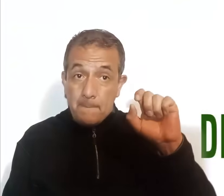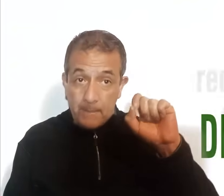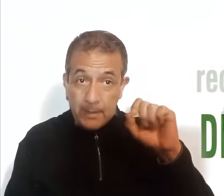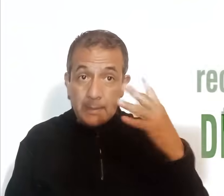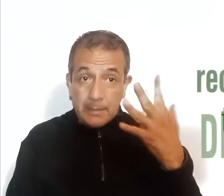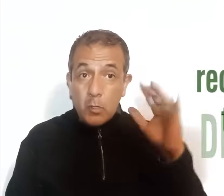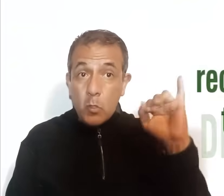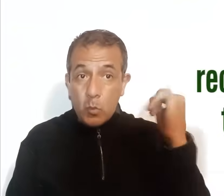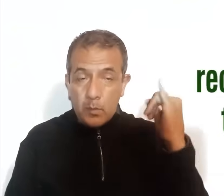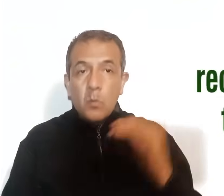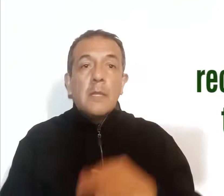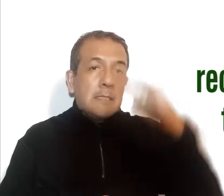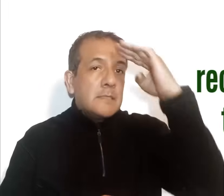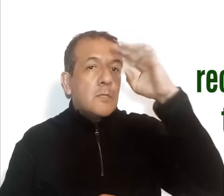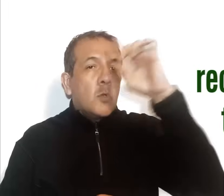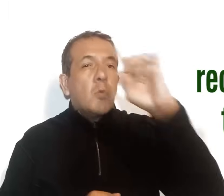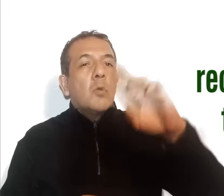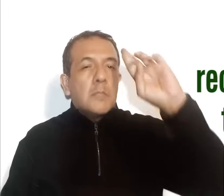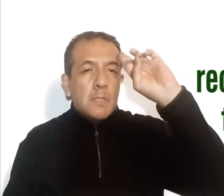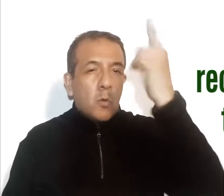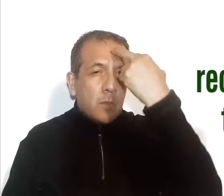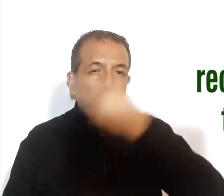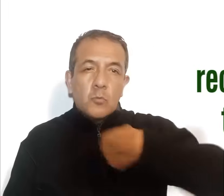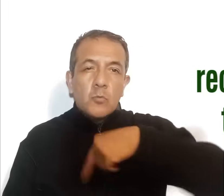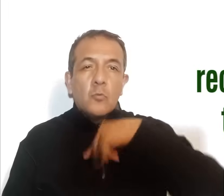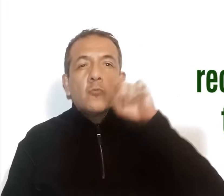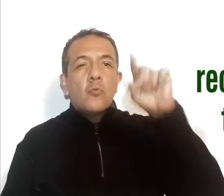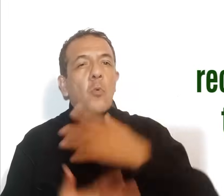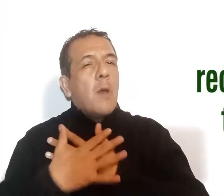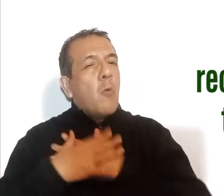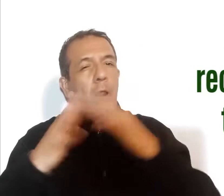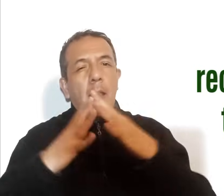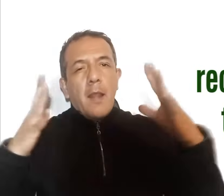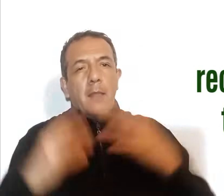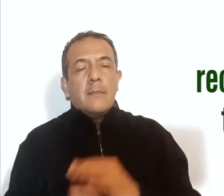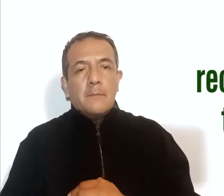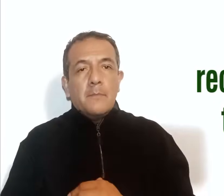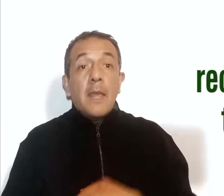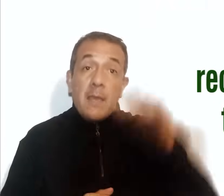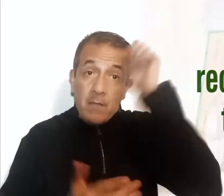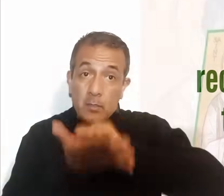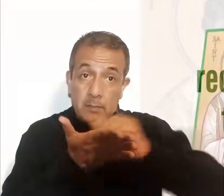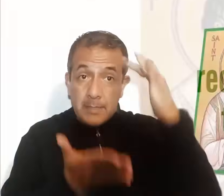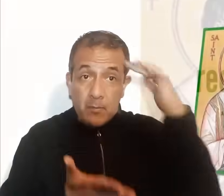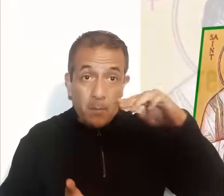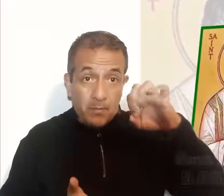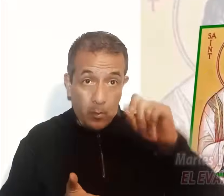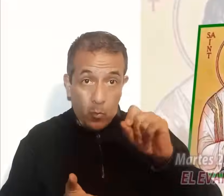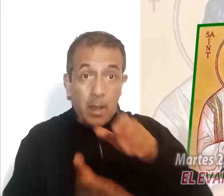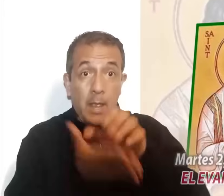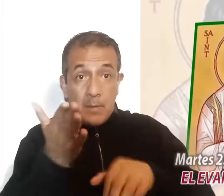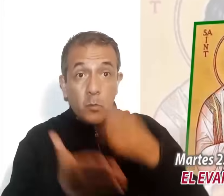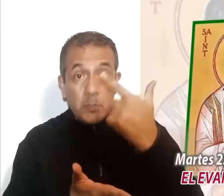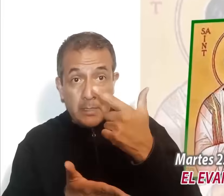De junio. Señor, recordamos tu gran amor. Evangelio según San Mateo